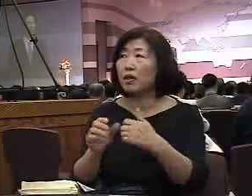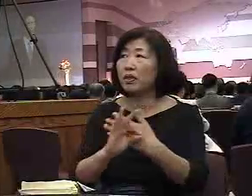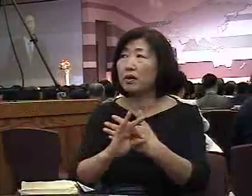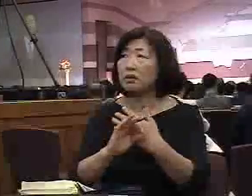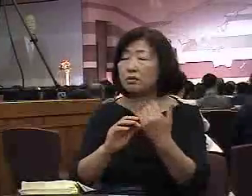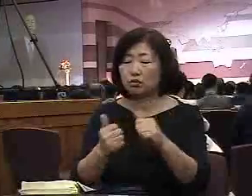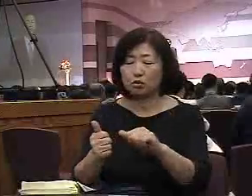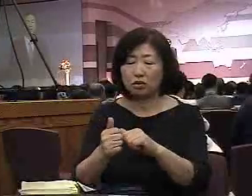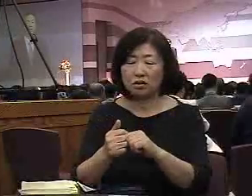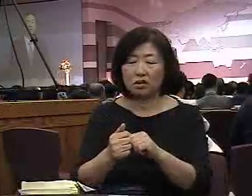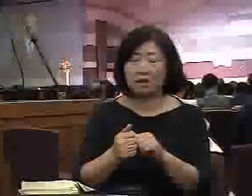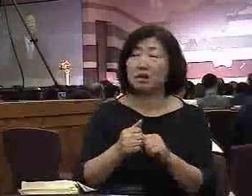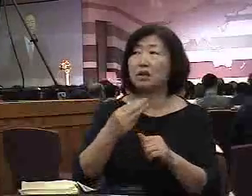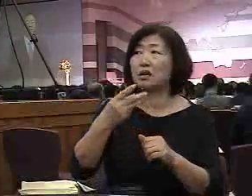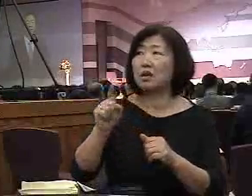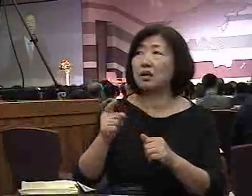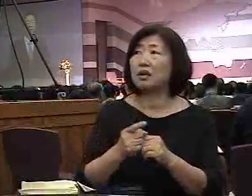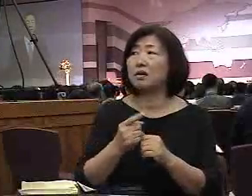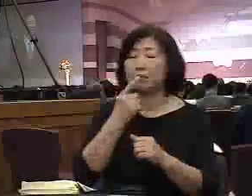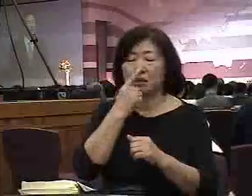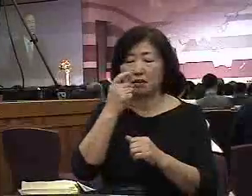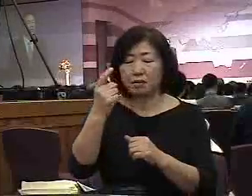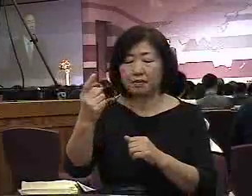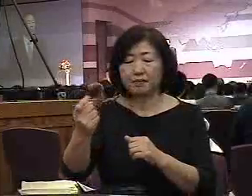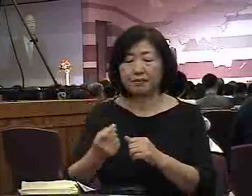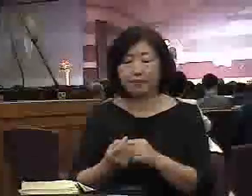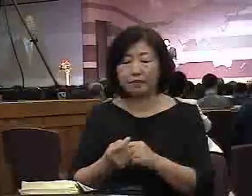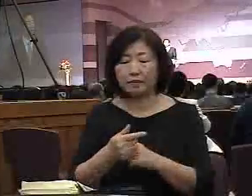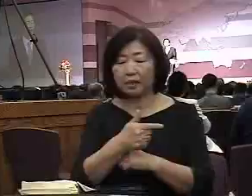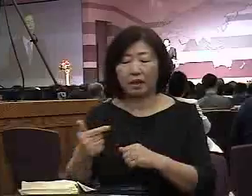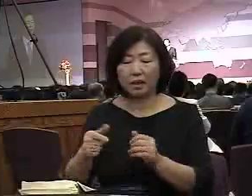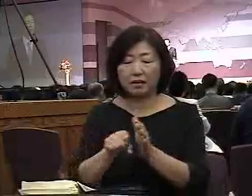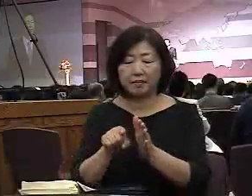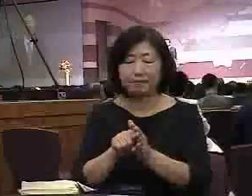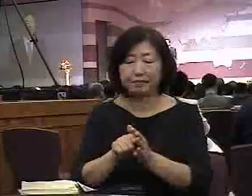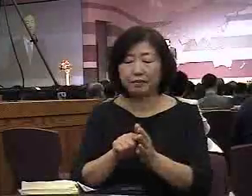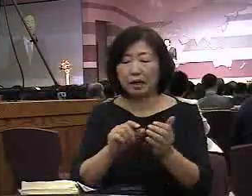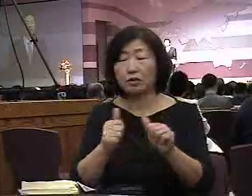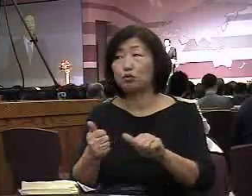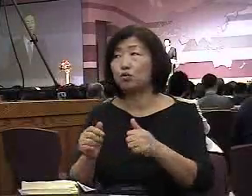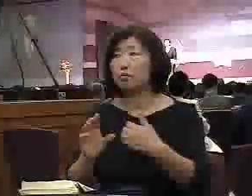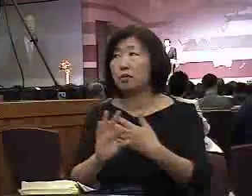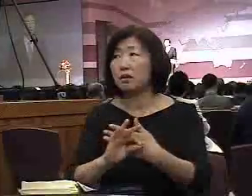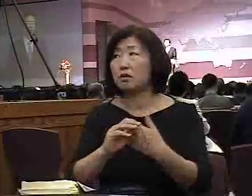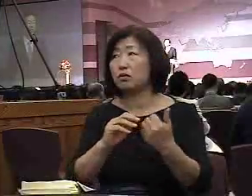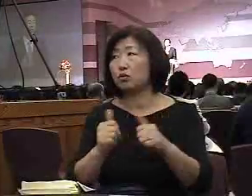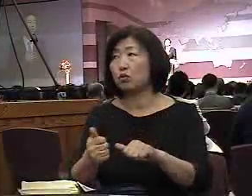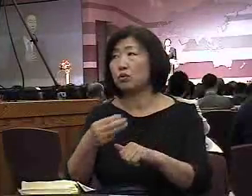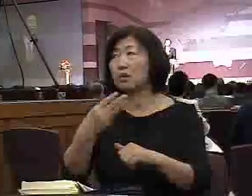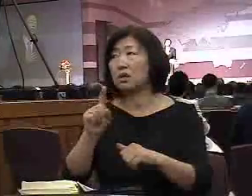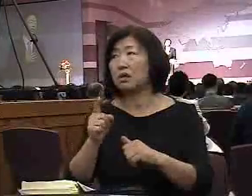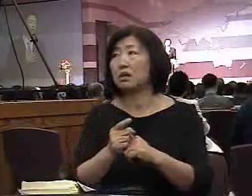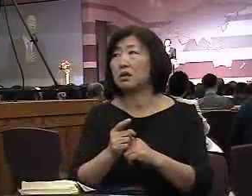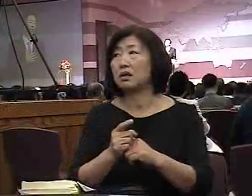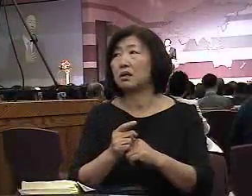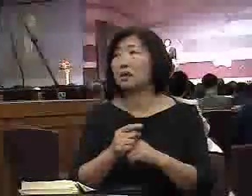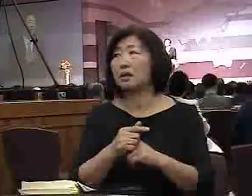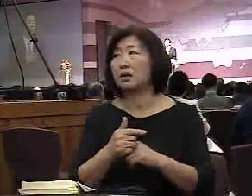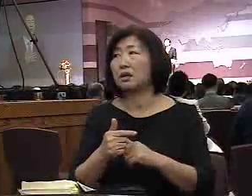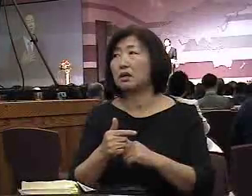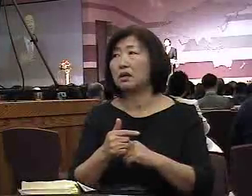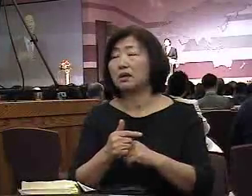죽으리라. 얼마나 멋있습니까? 대단한 신앙 아닙니까? 죽으면 죽으리라. 굉장히 기가 죽더라고요. 어릴